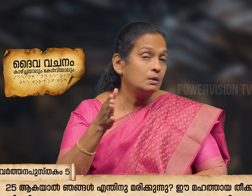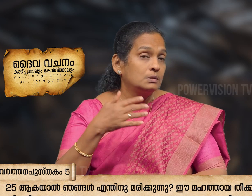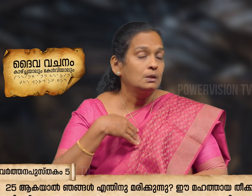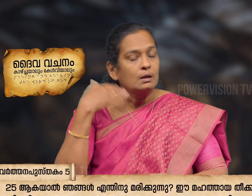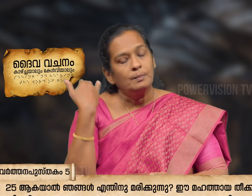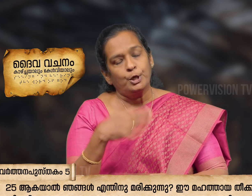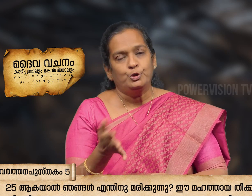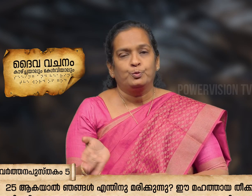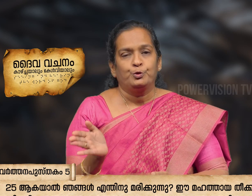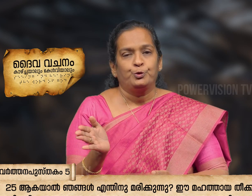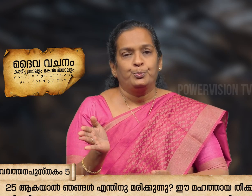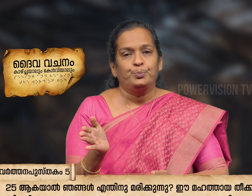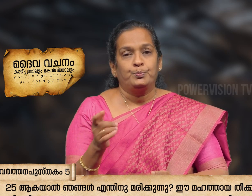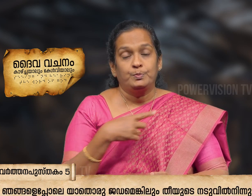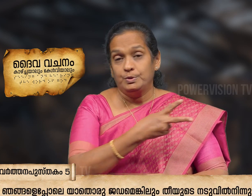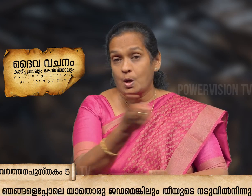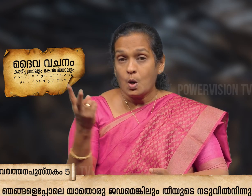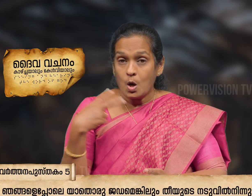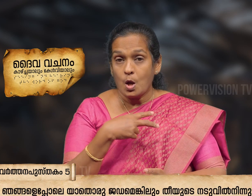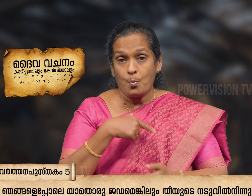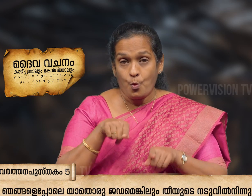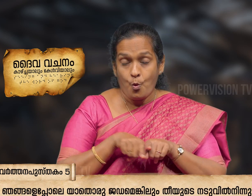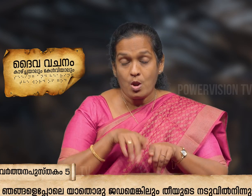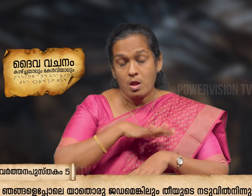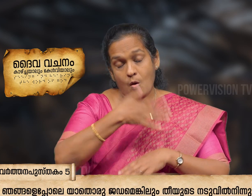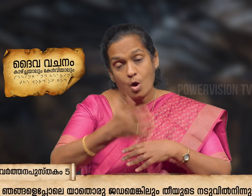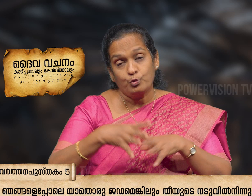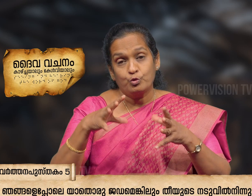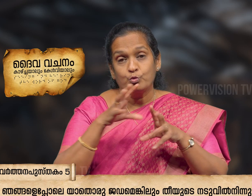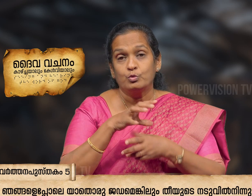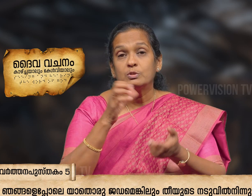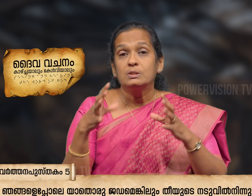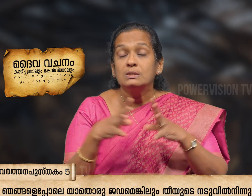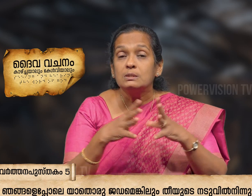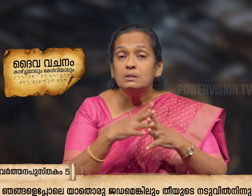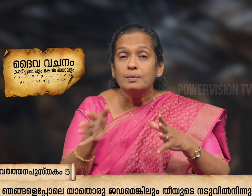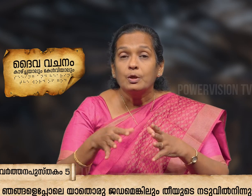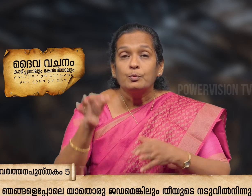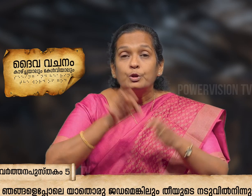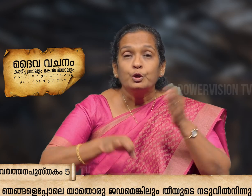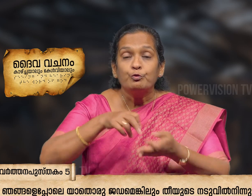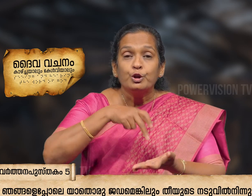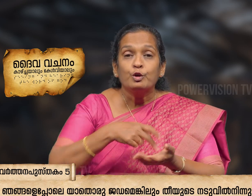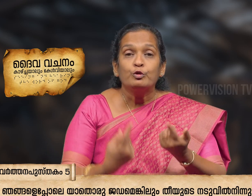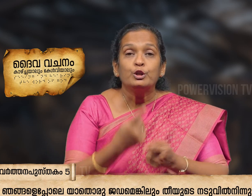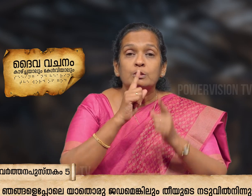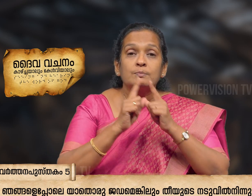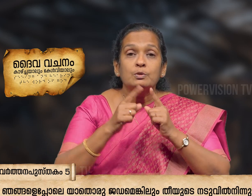ഞങ്ങൾ മരിച്ചു പോകും. ഞങ്ങളെപ്പോലെ യാതൊരു ജഡമെങ്കിലും തീയുടെ നടുവിൽ നിന്ന് സംസാരിക്കുന്ന